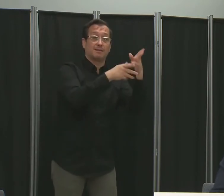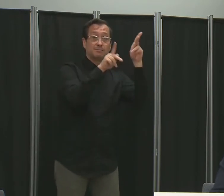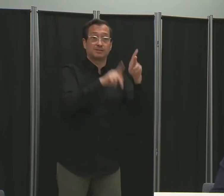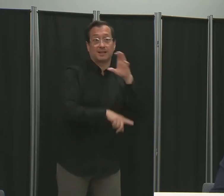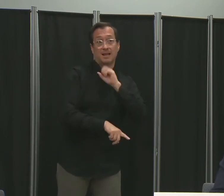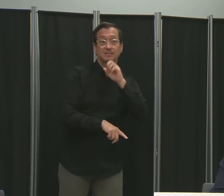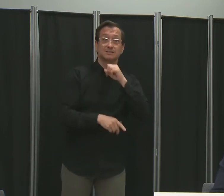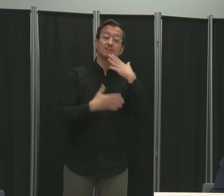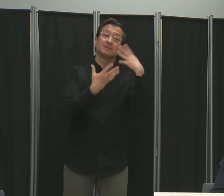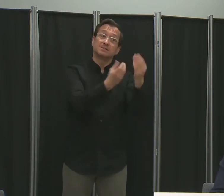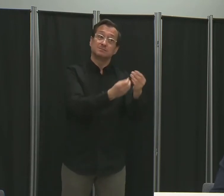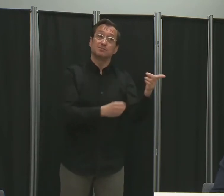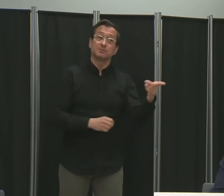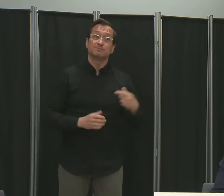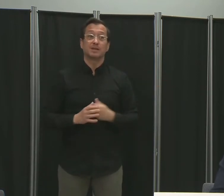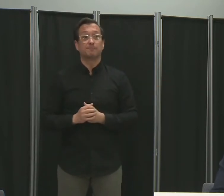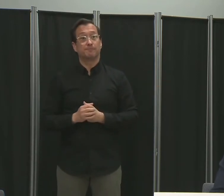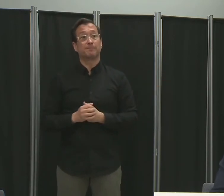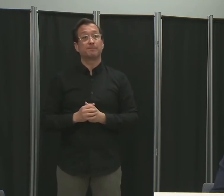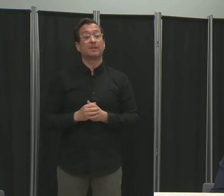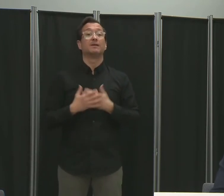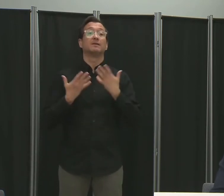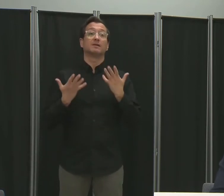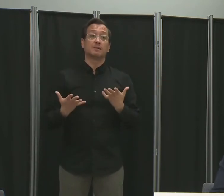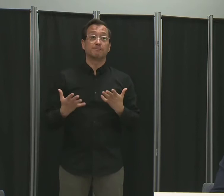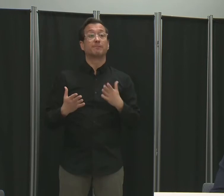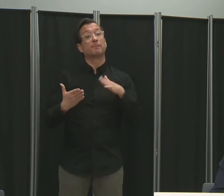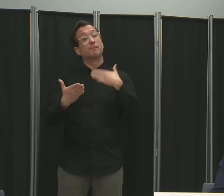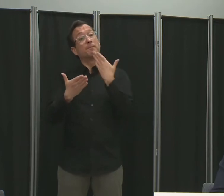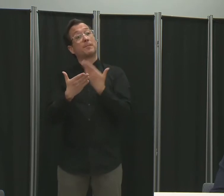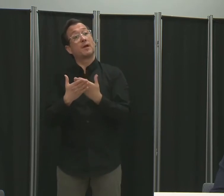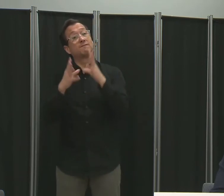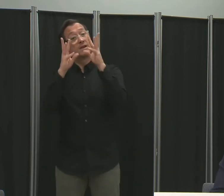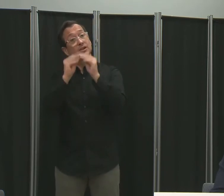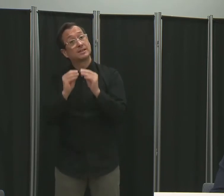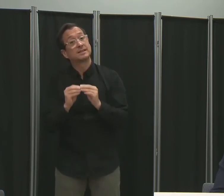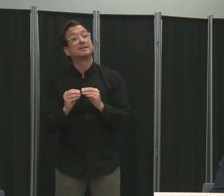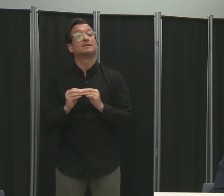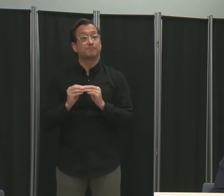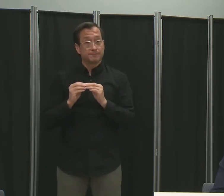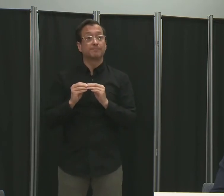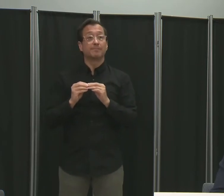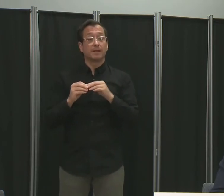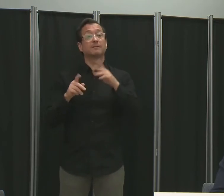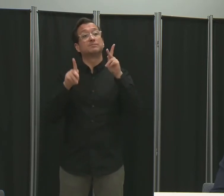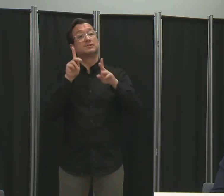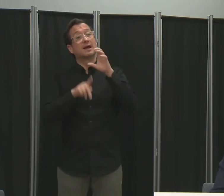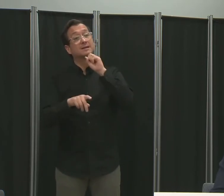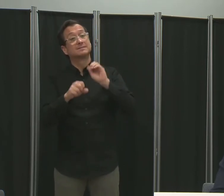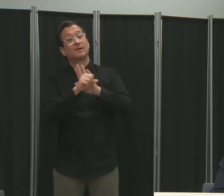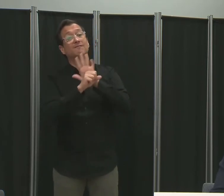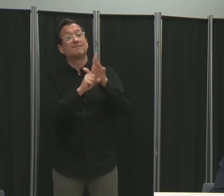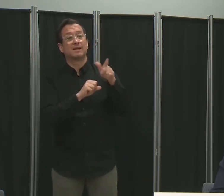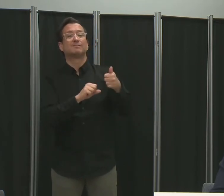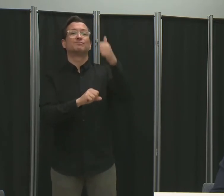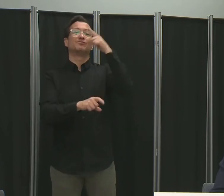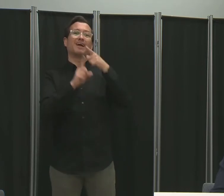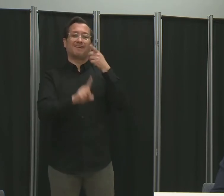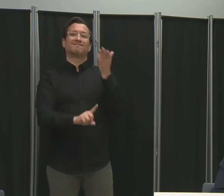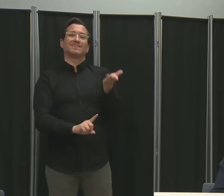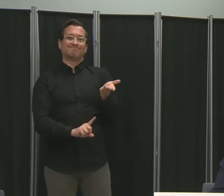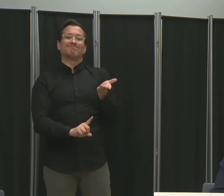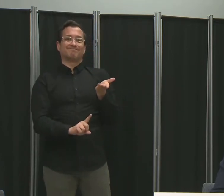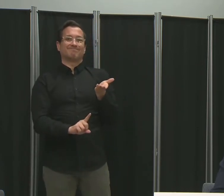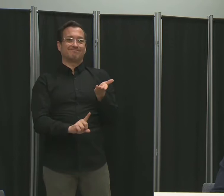nos ennemis sont beaucoup plus un risque d'avoir des formes sévères de la colline chez les 70 ans et plus ces onze